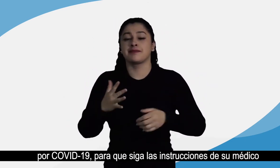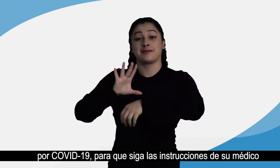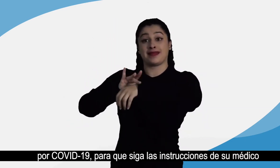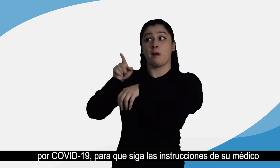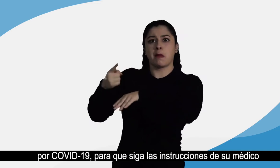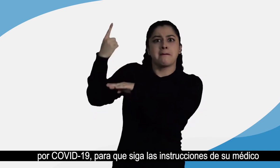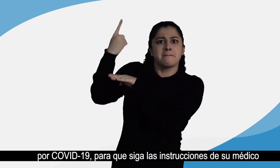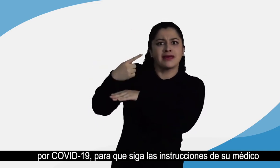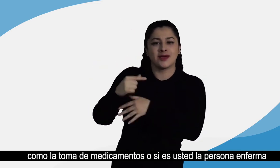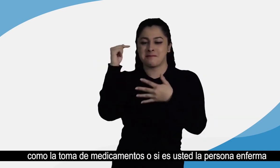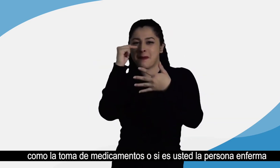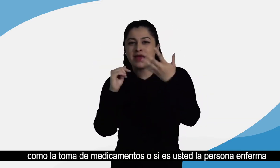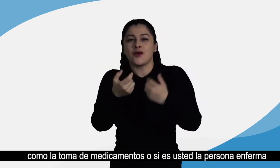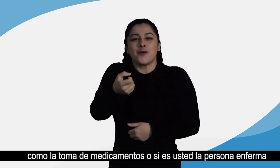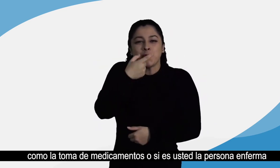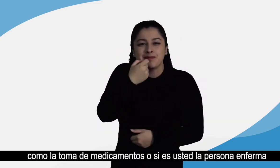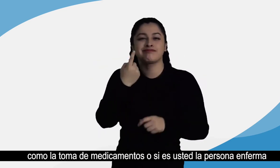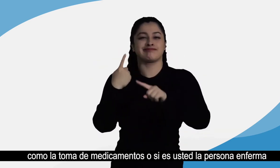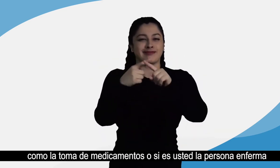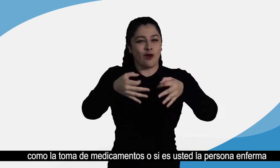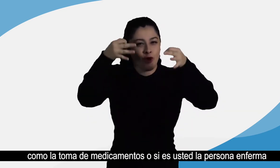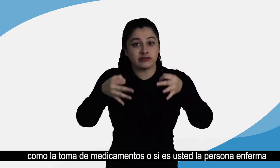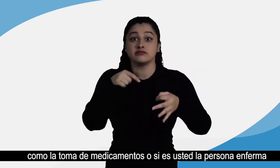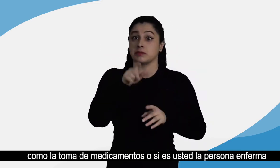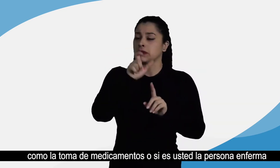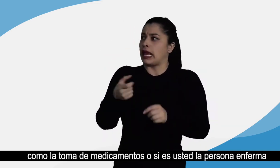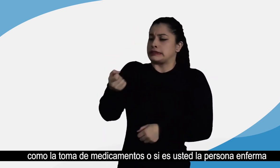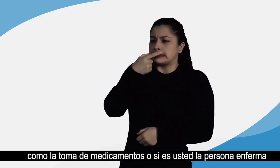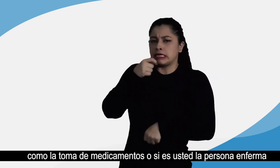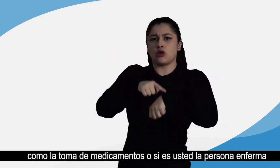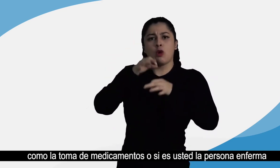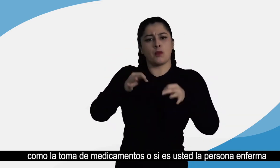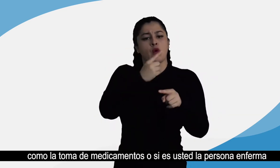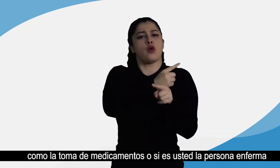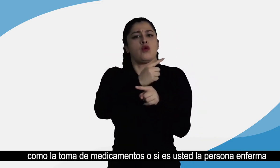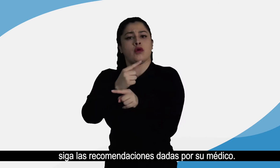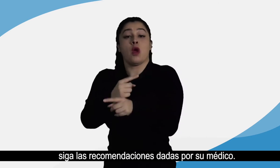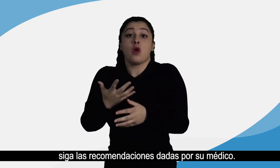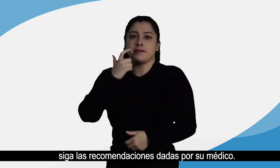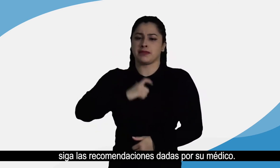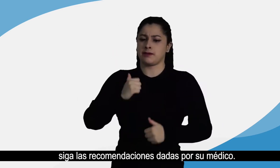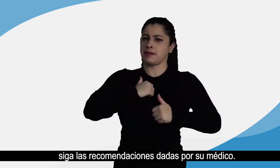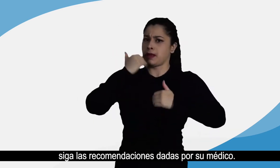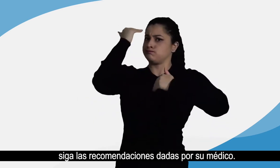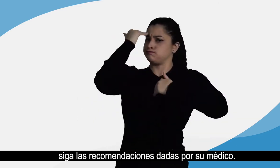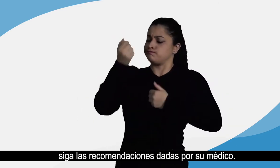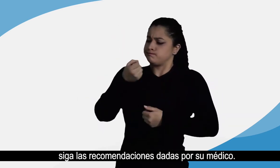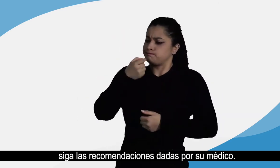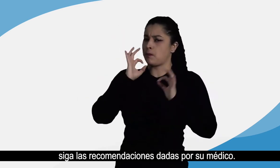instrucciones de su médico como la toma de medicamentos O si es usted, la persona enferma siga las recomendaciones dadas por su médico